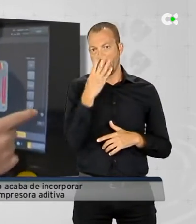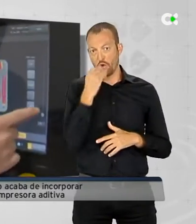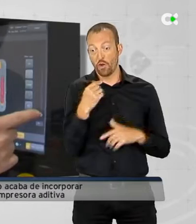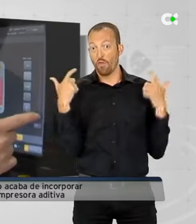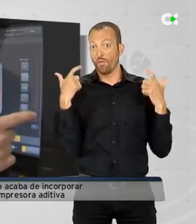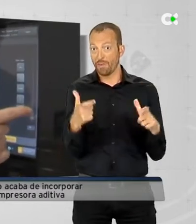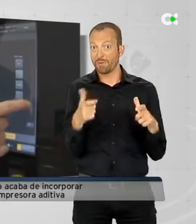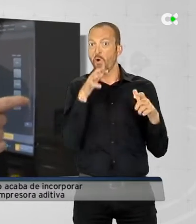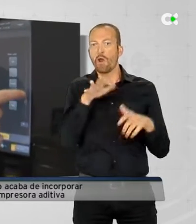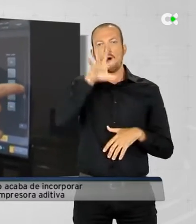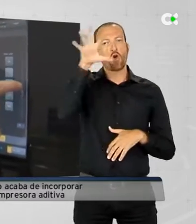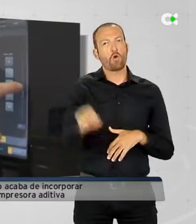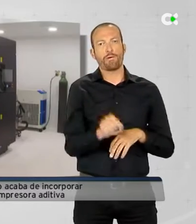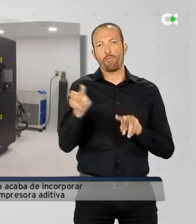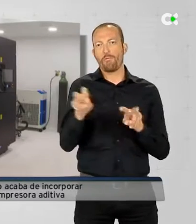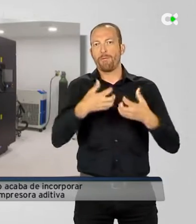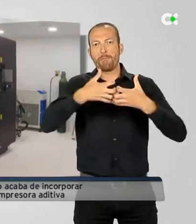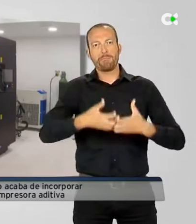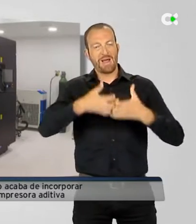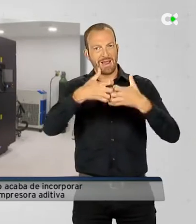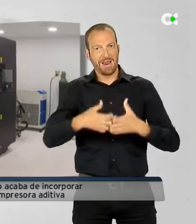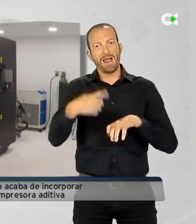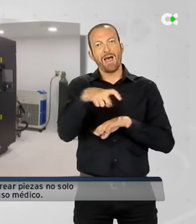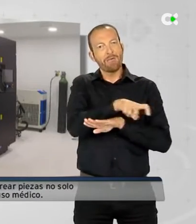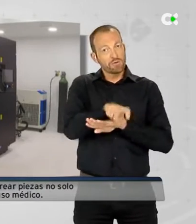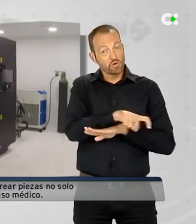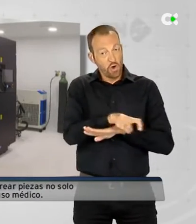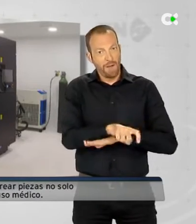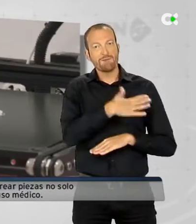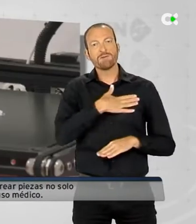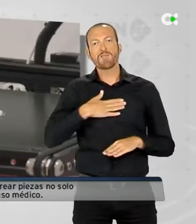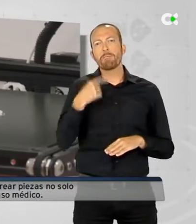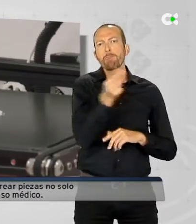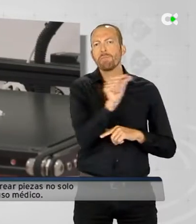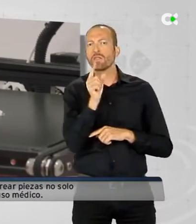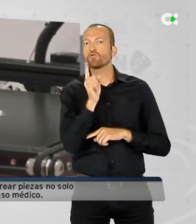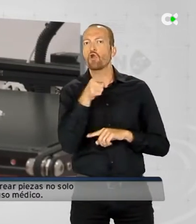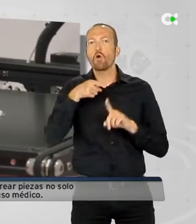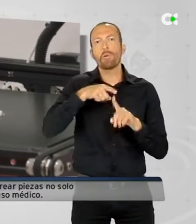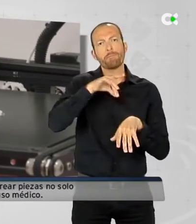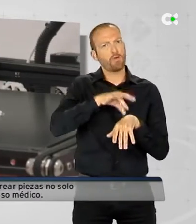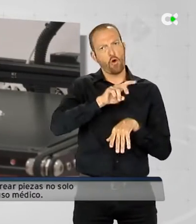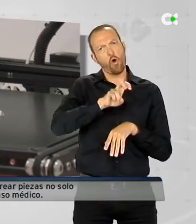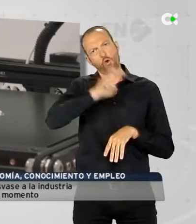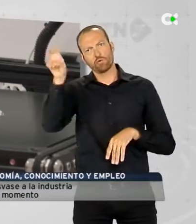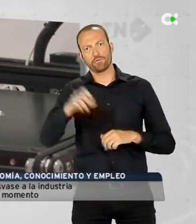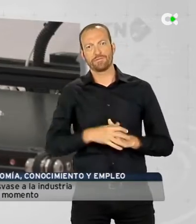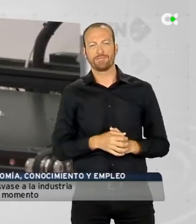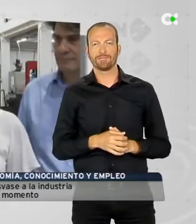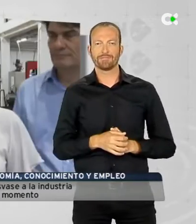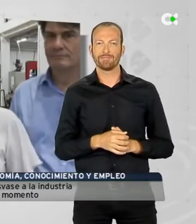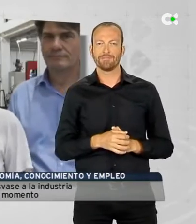acaba de incorporar esta nueva impresora aditiva. Aspira a crear piezas no solo para uso médico. Hacer